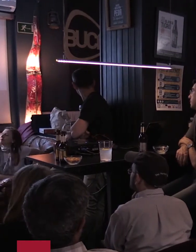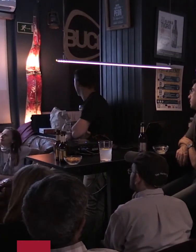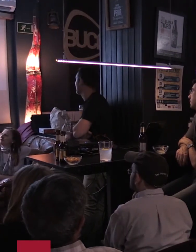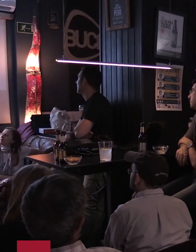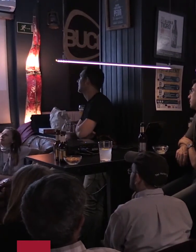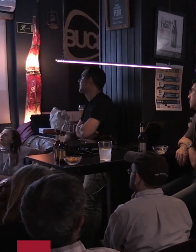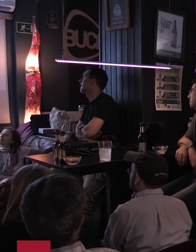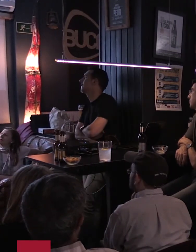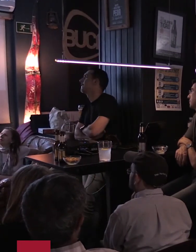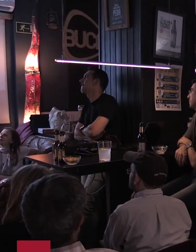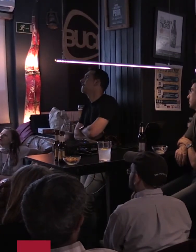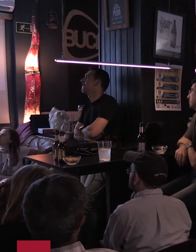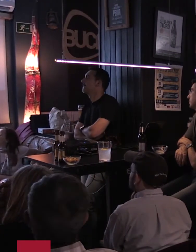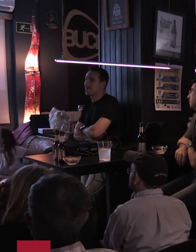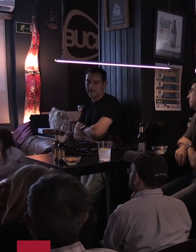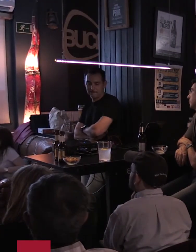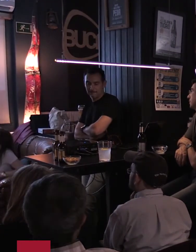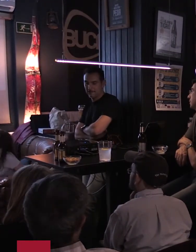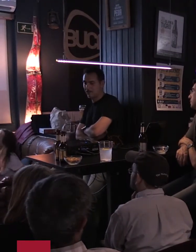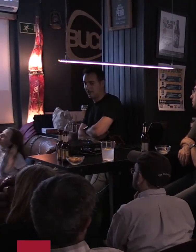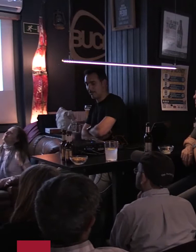más remoto el enviar señal?